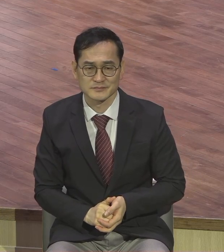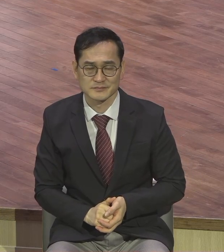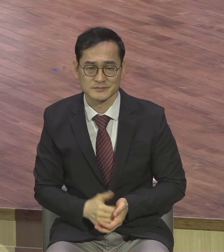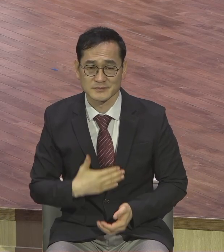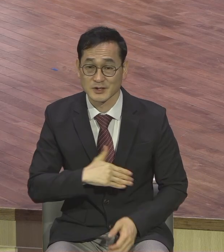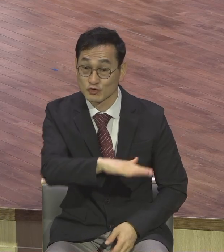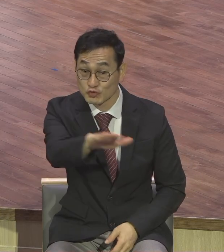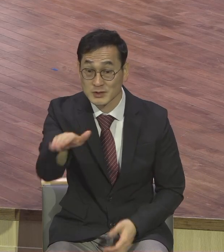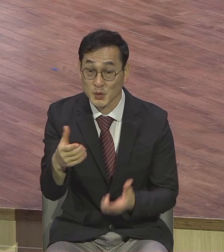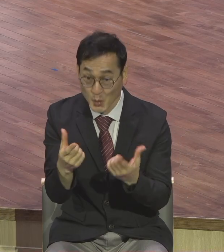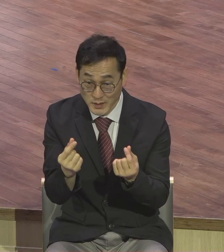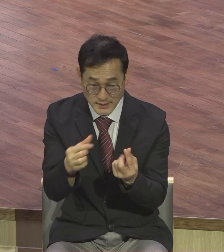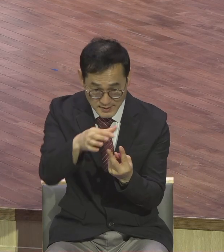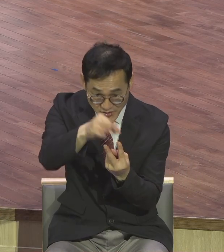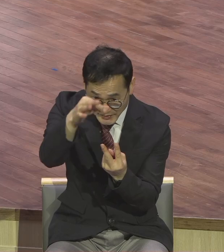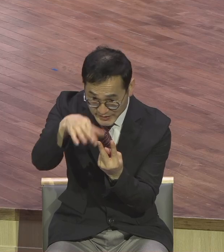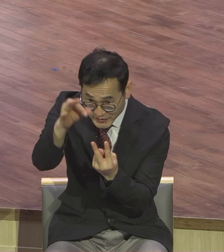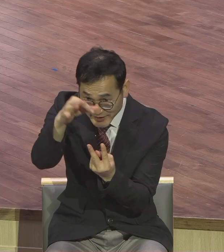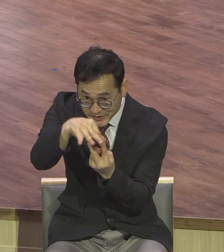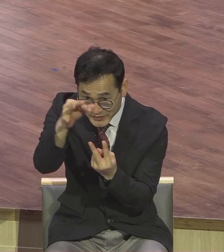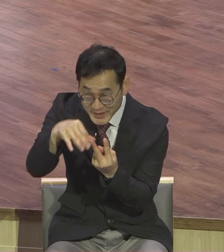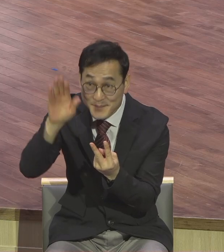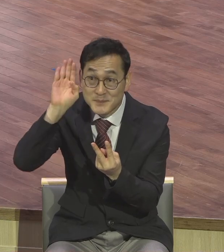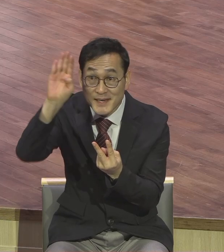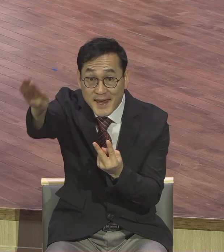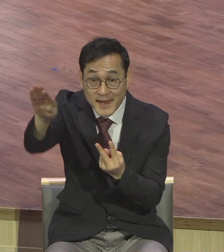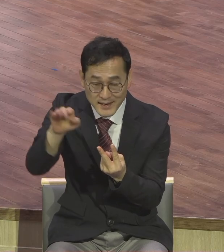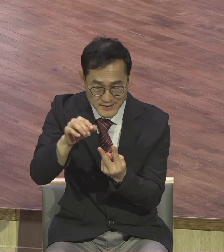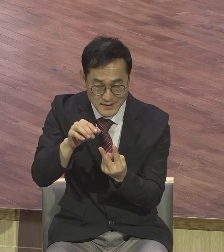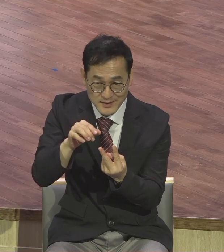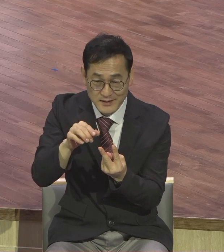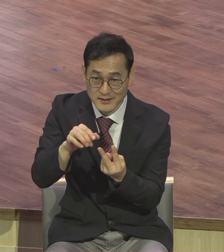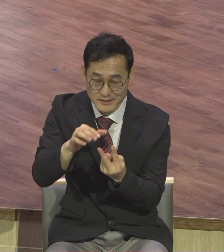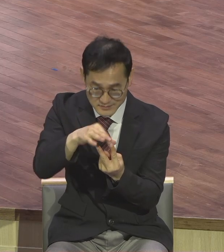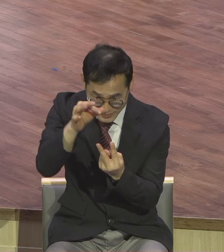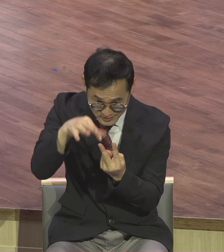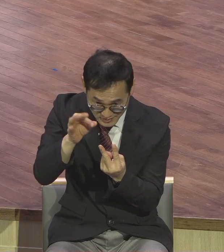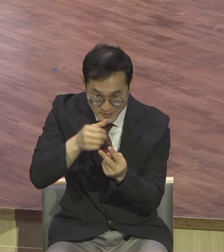따라서 우리의 삶의 미래가 좌지우지 되지요.